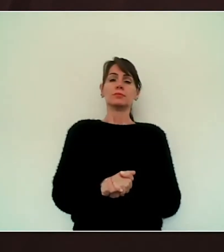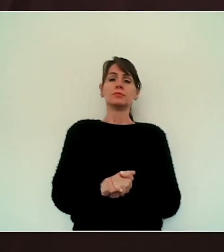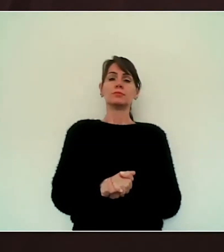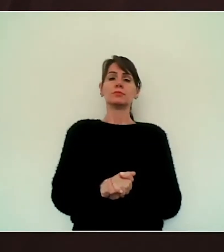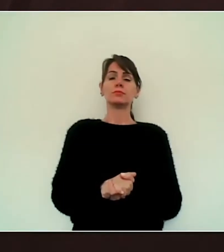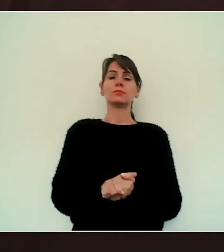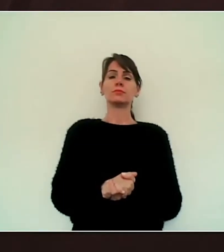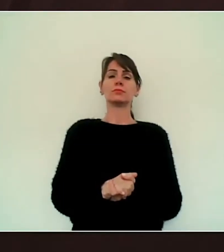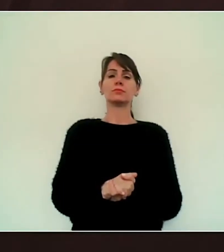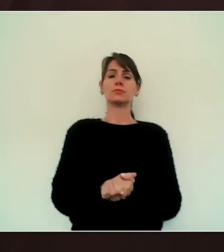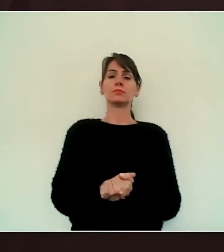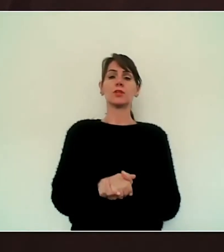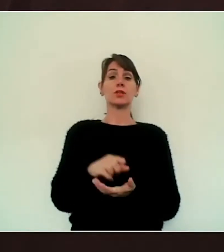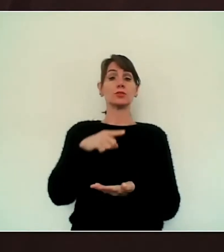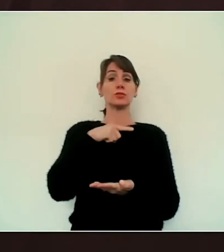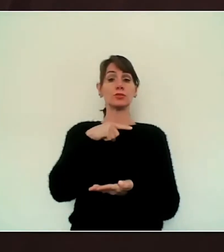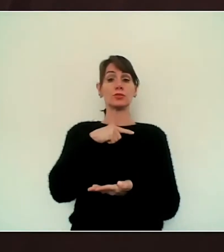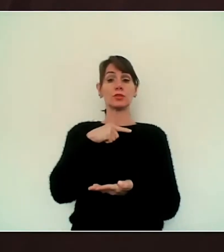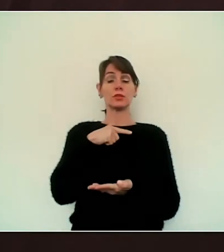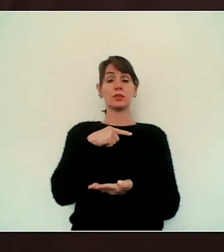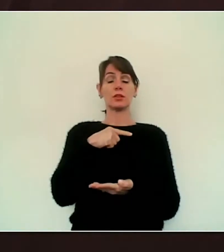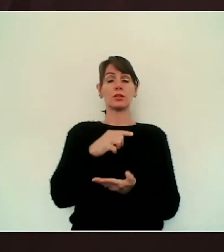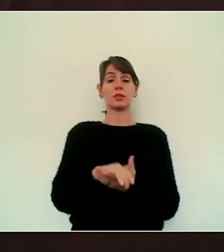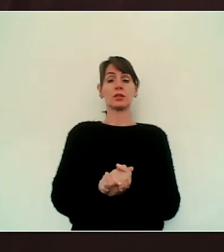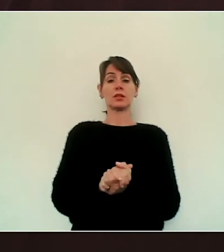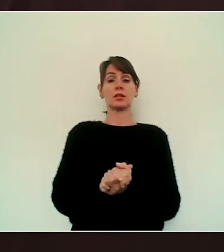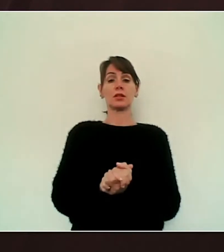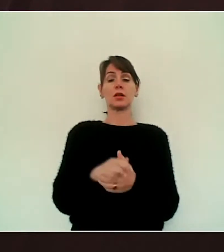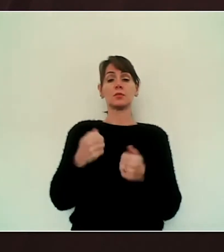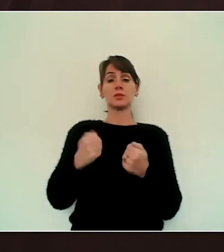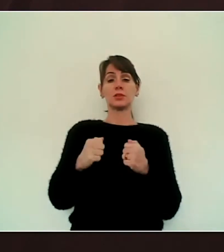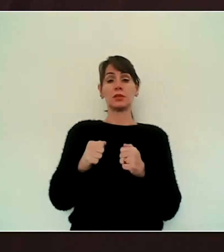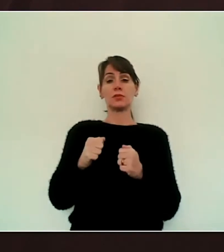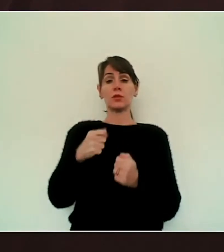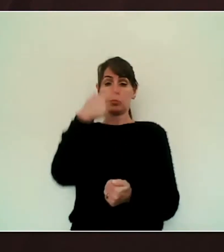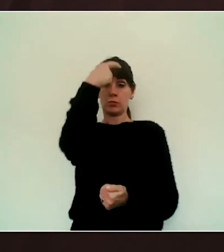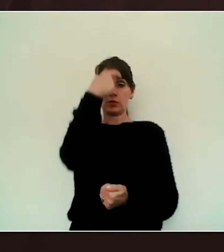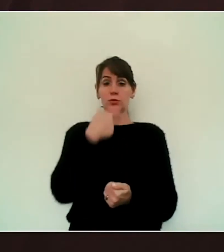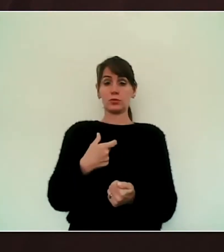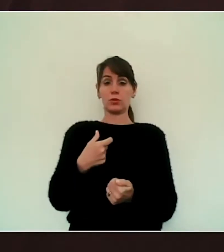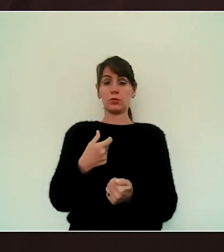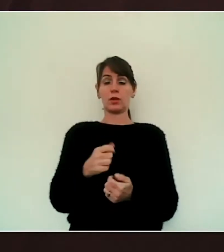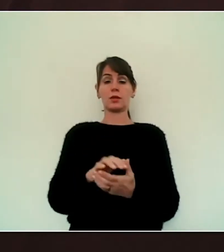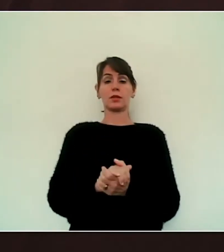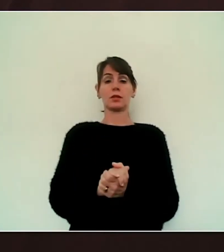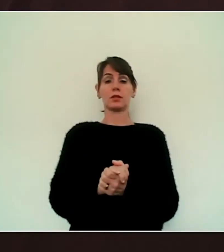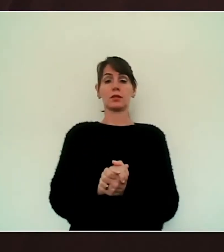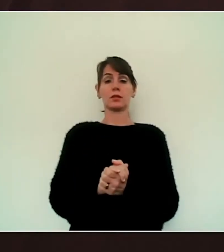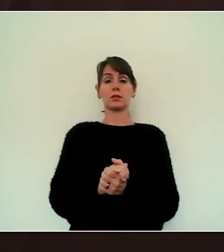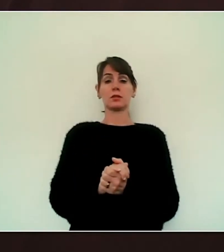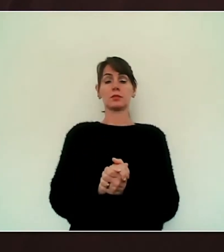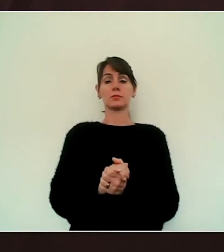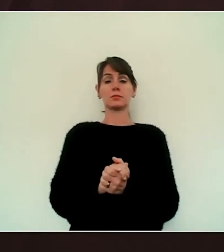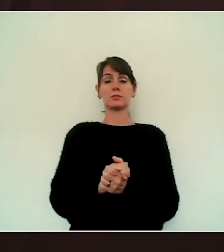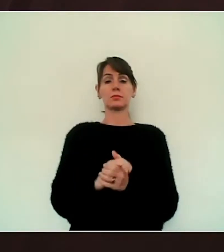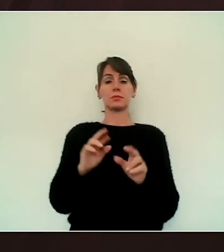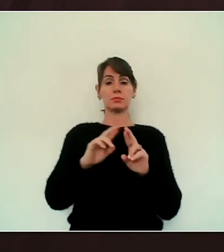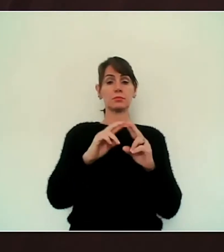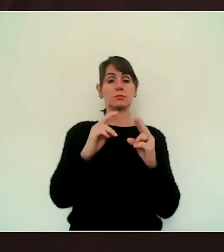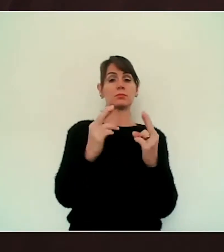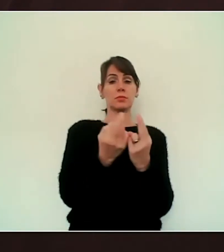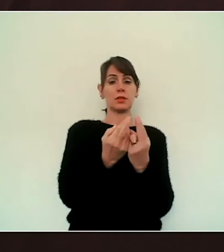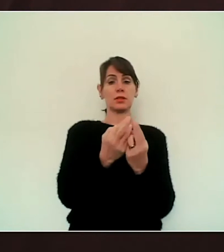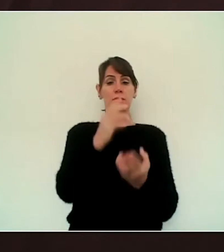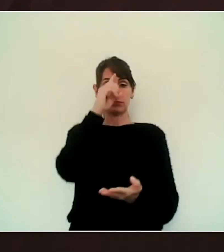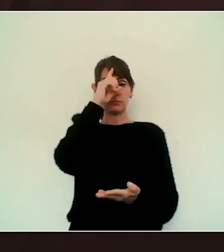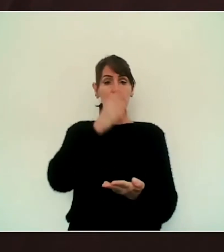necessidade de alguém para presidir essas assembleias, pois a falta da